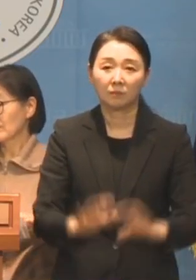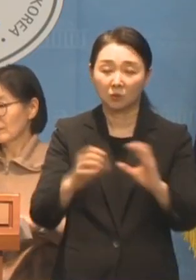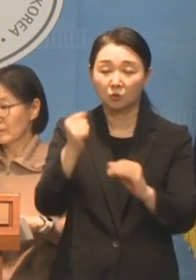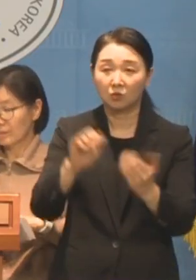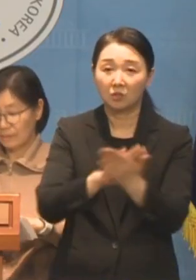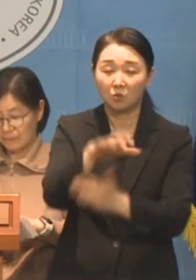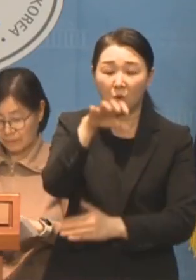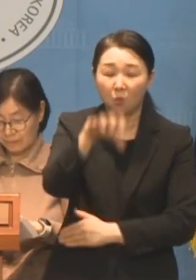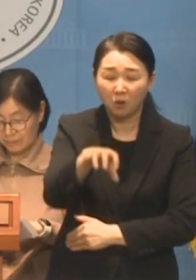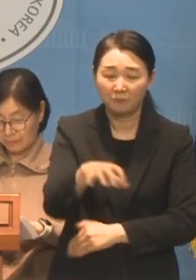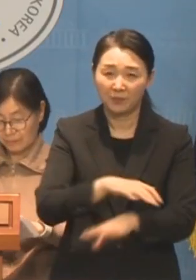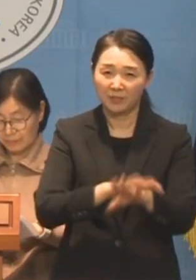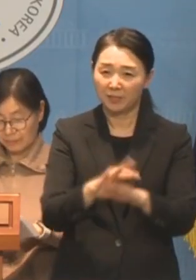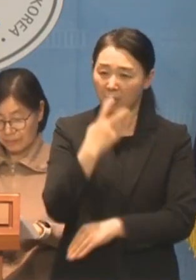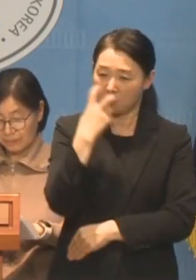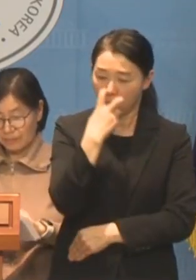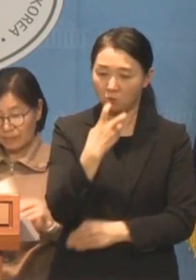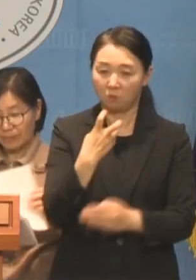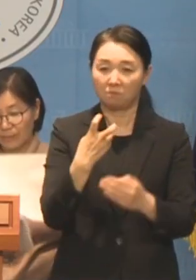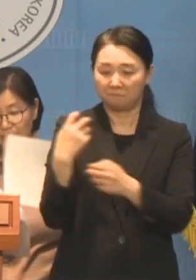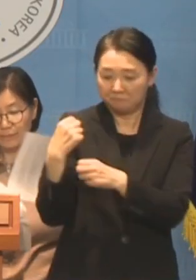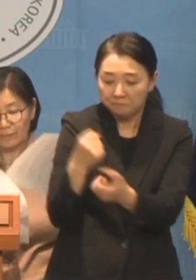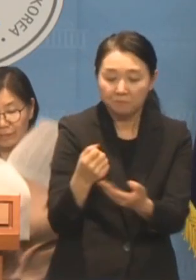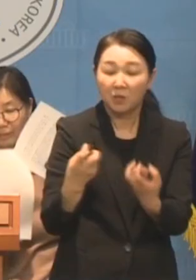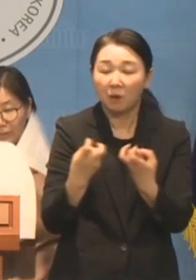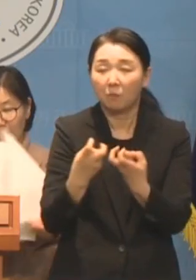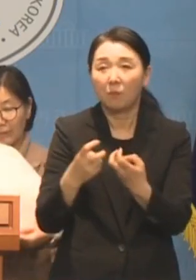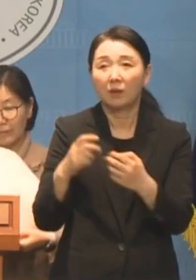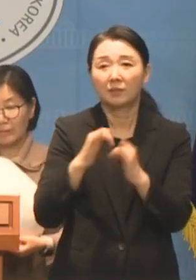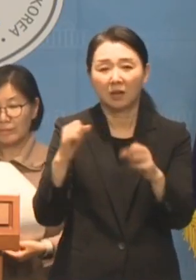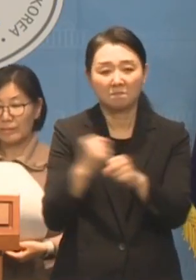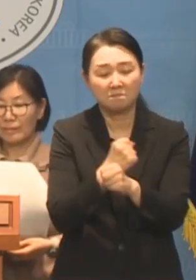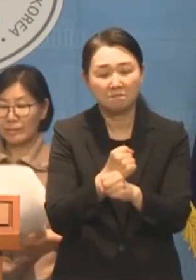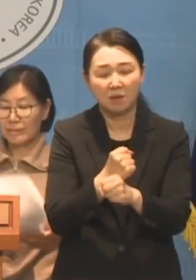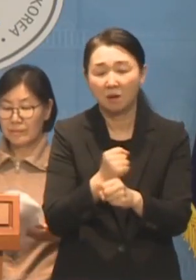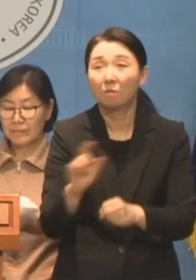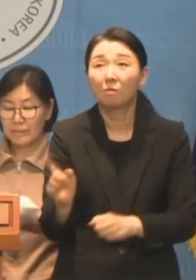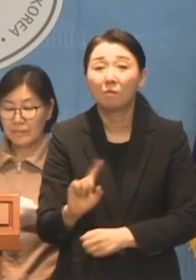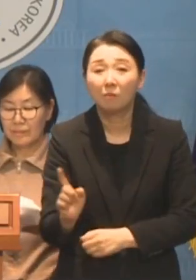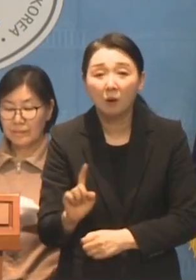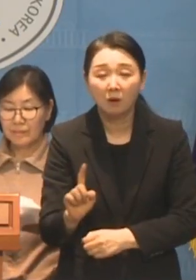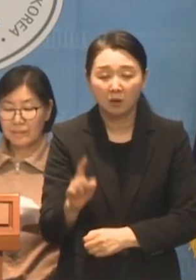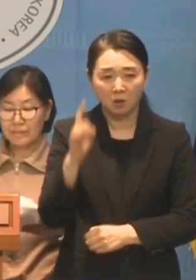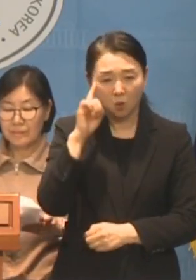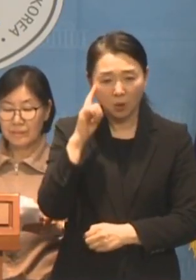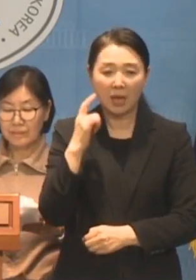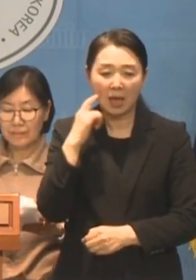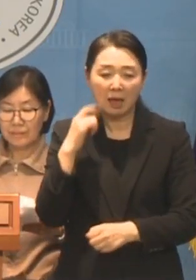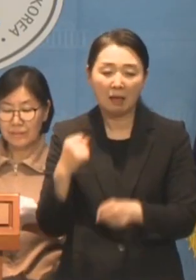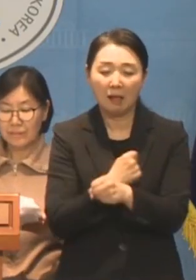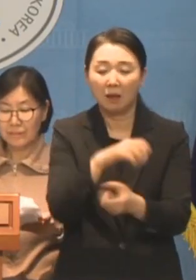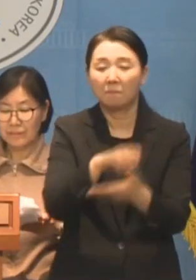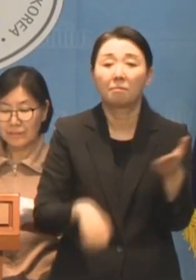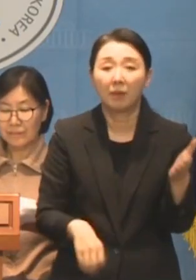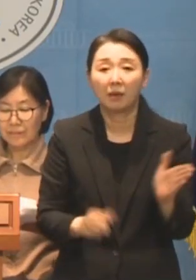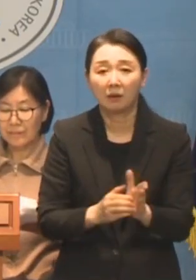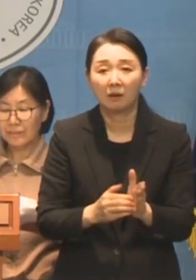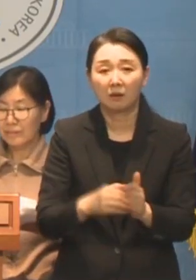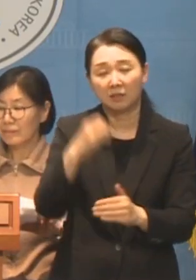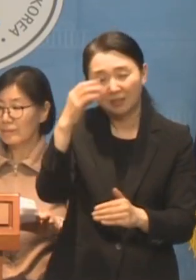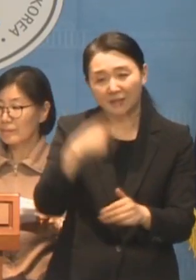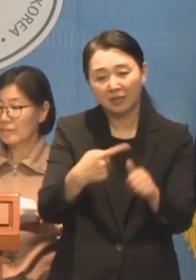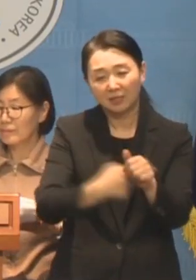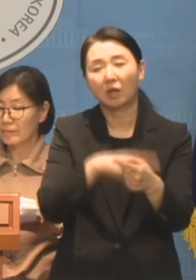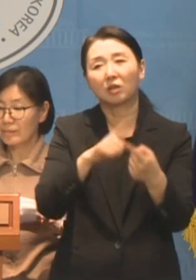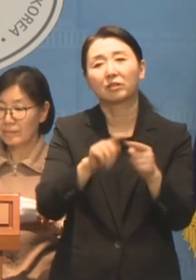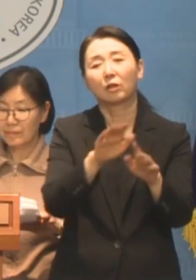국립공원을 훌륭히 보존하는 방법은 사람의 조작으로 이루어지는 일, 즉 인위적인 것을 배제하고 그저